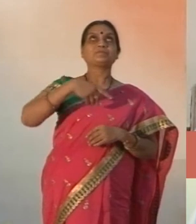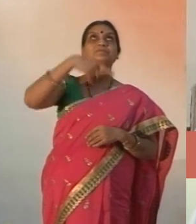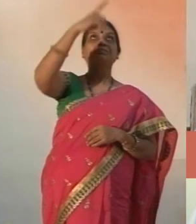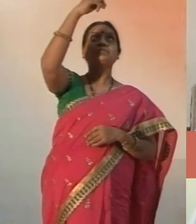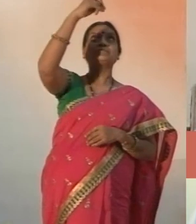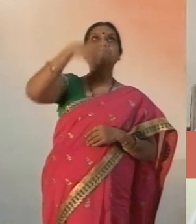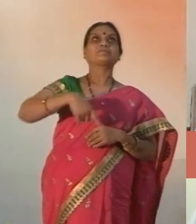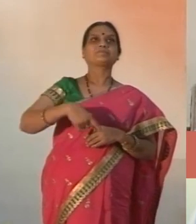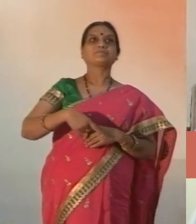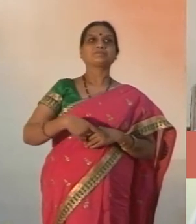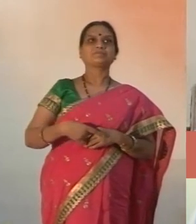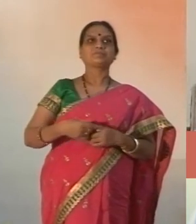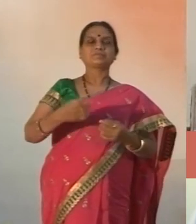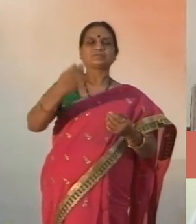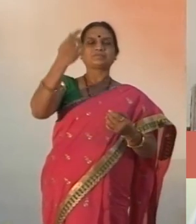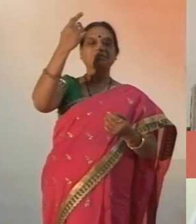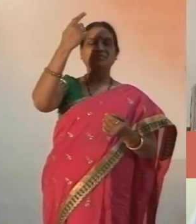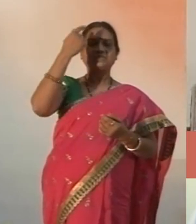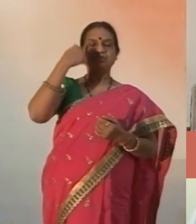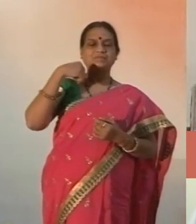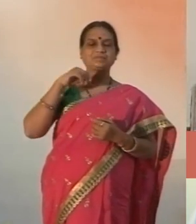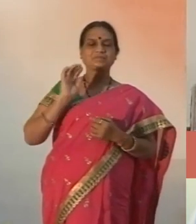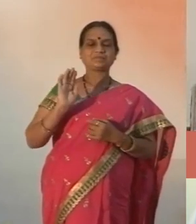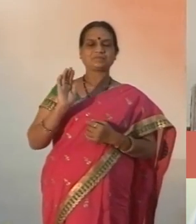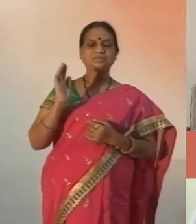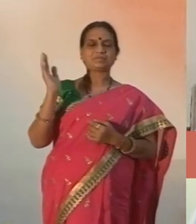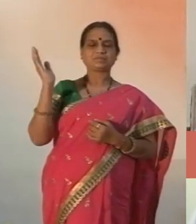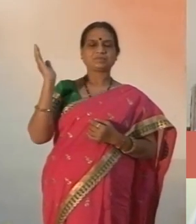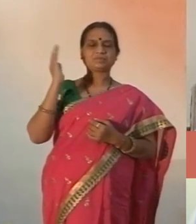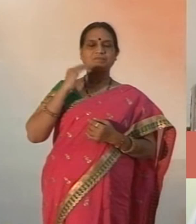उस शांति को अनुभव कर रही हूं।